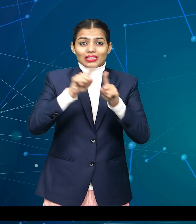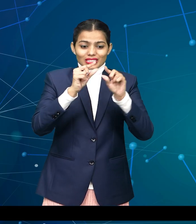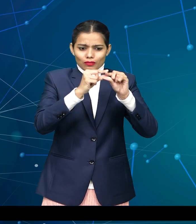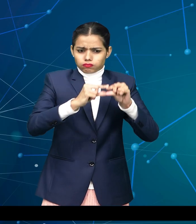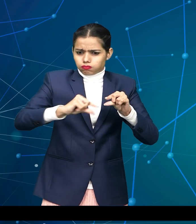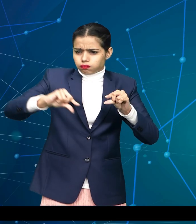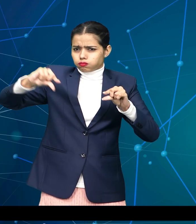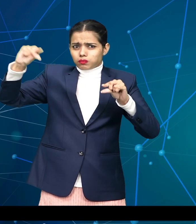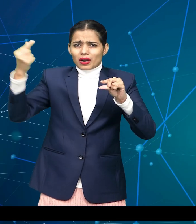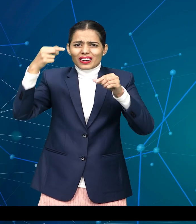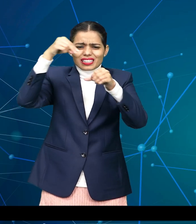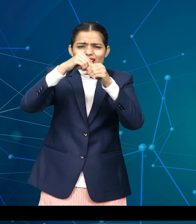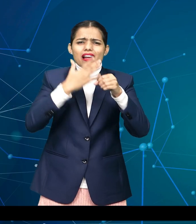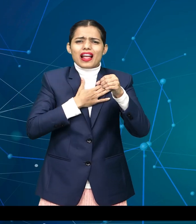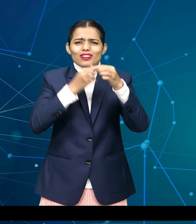विद्युत विभव,